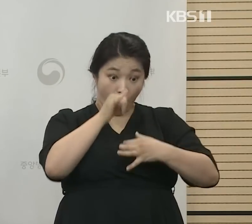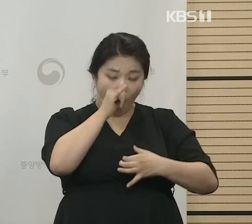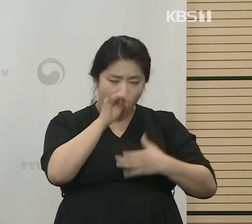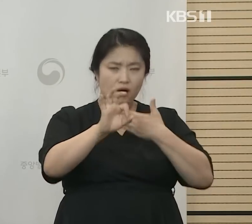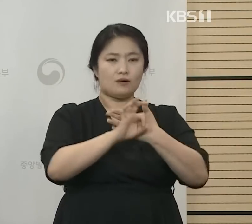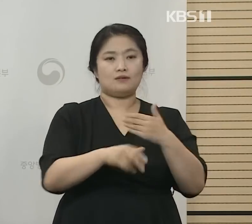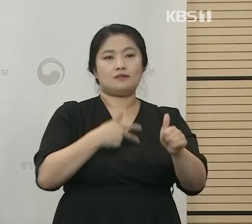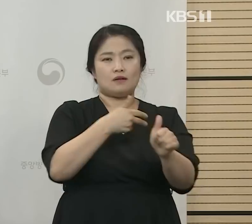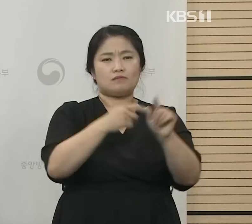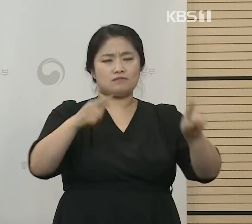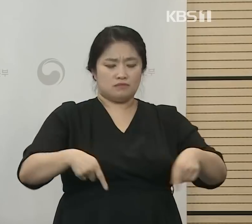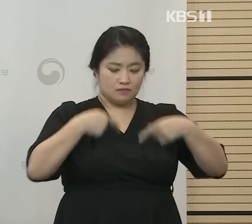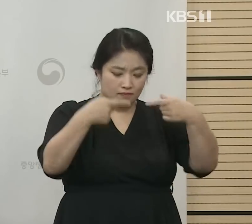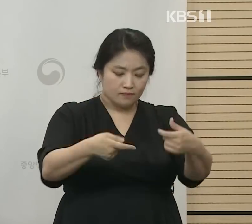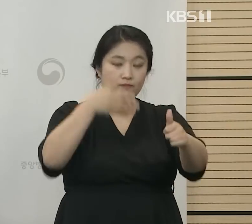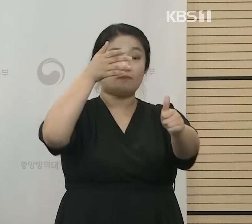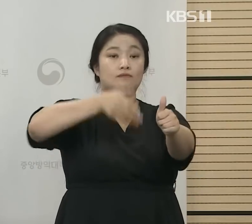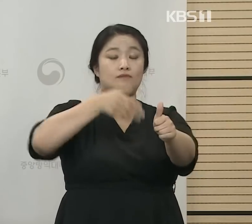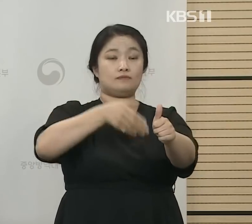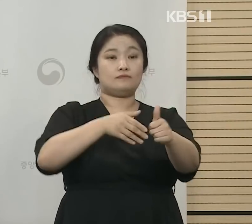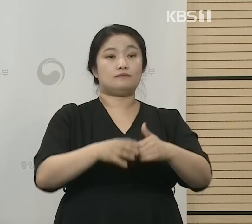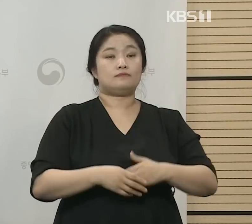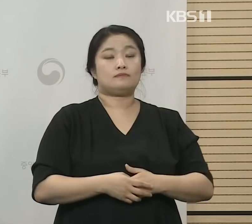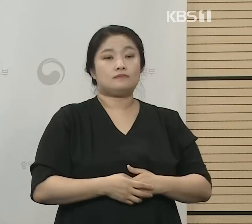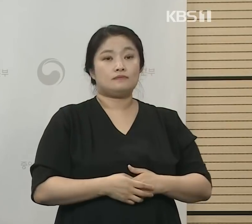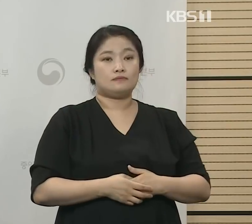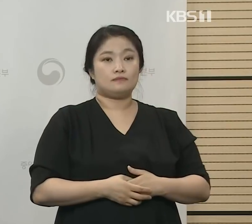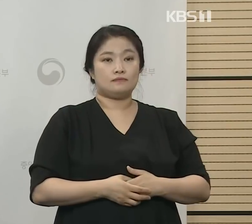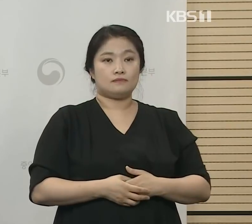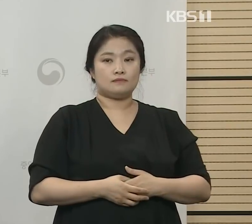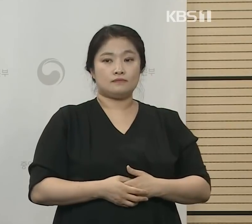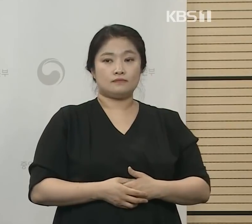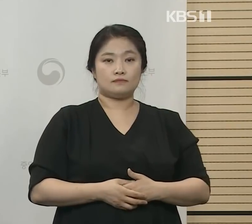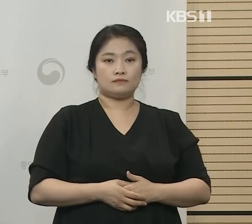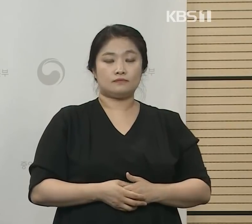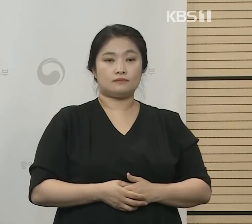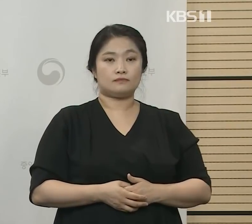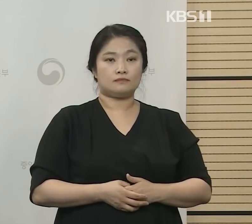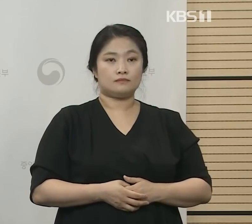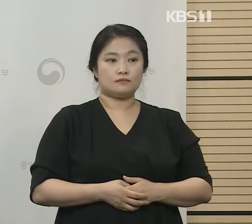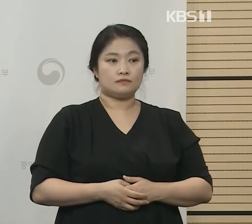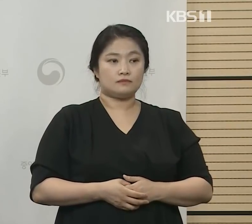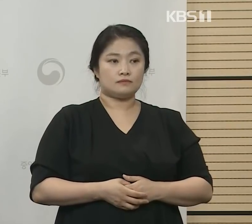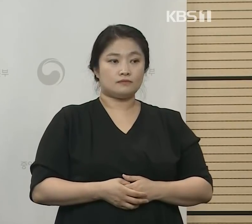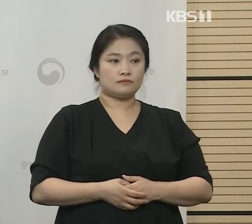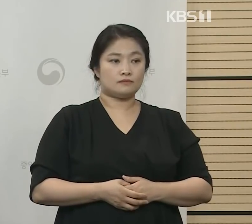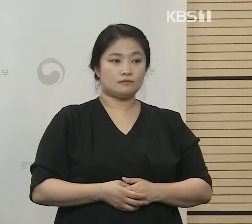분들께서는 예방접종에 적극 참여해 주실 것을 요청을 드립니다. 네,